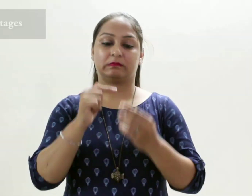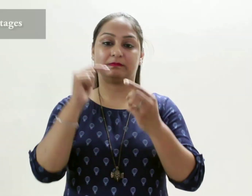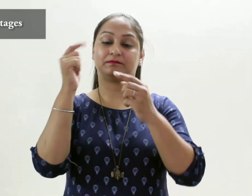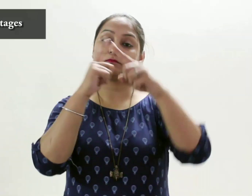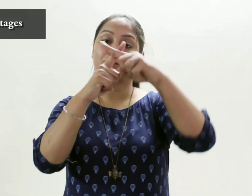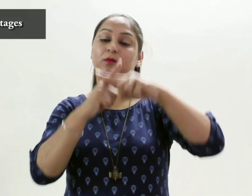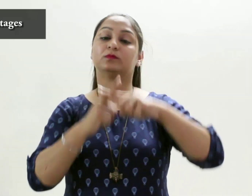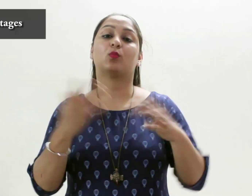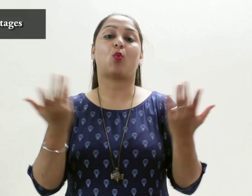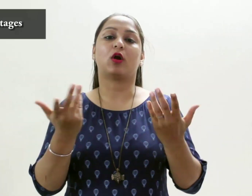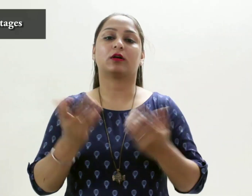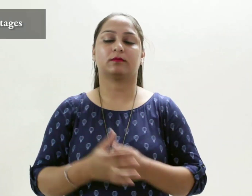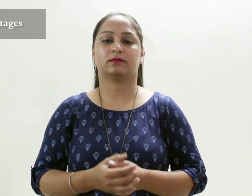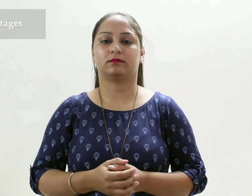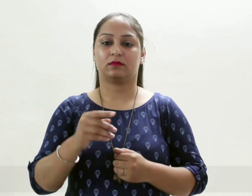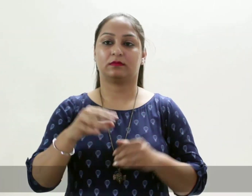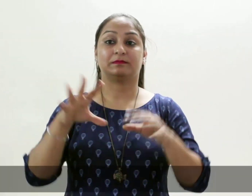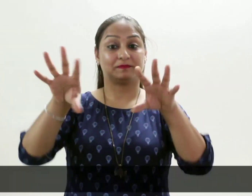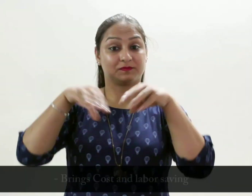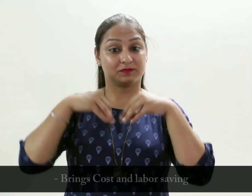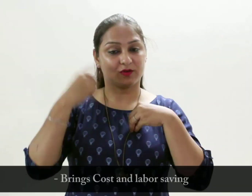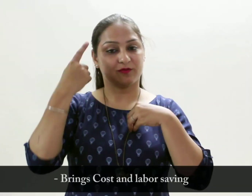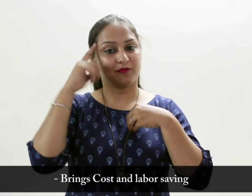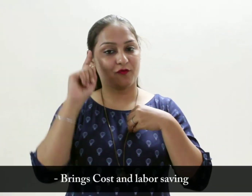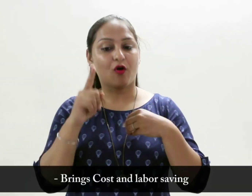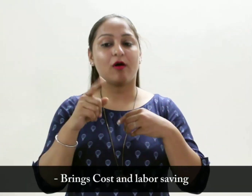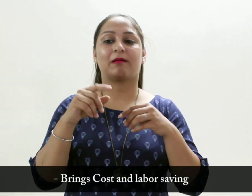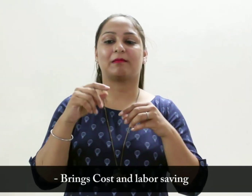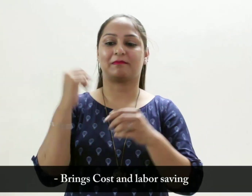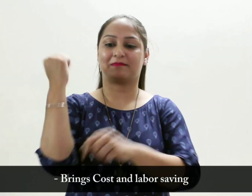है। फायदे: लागत और श्रम लगते हैं।